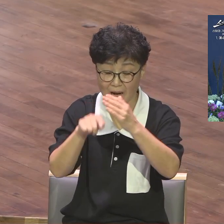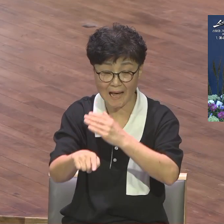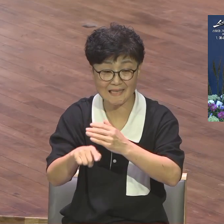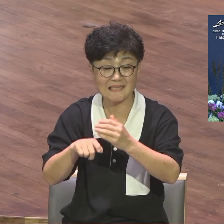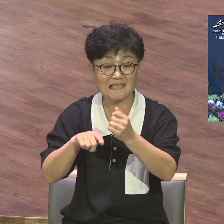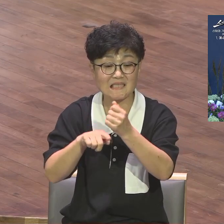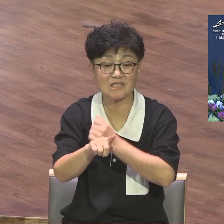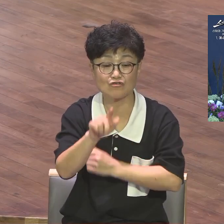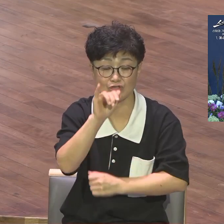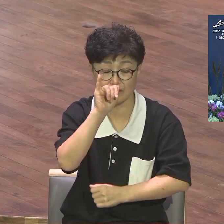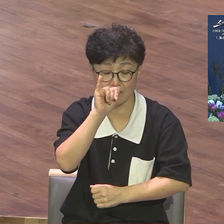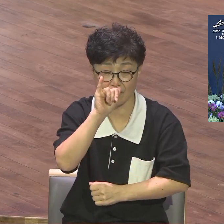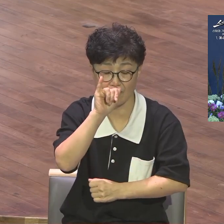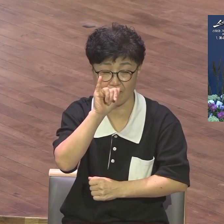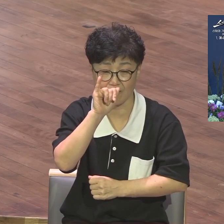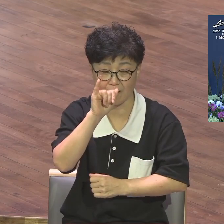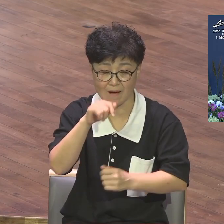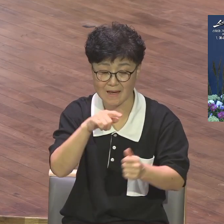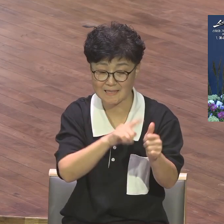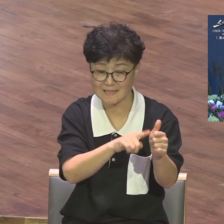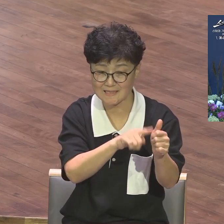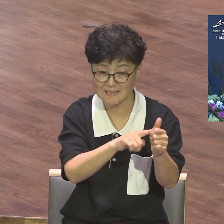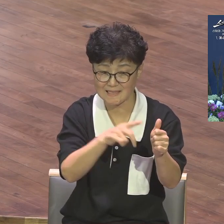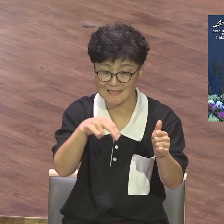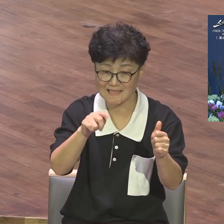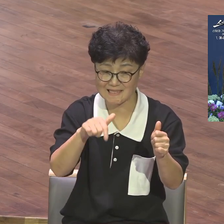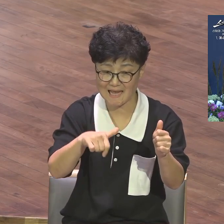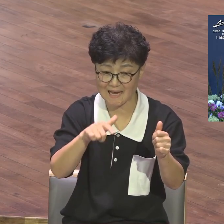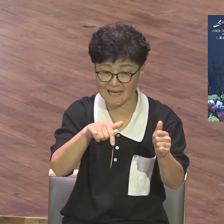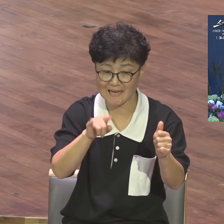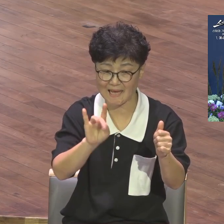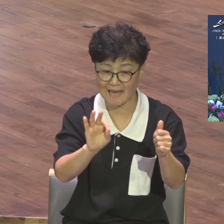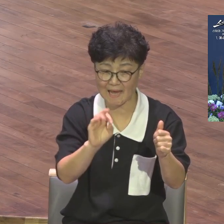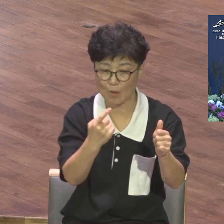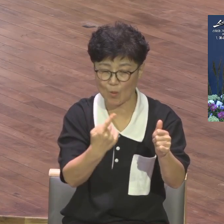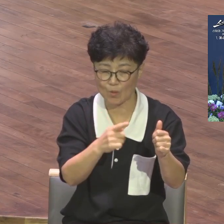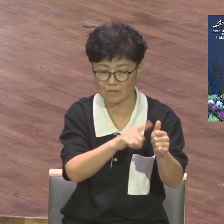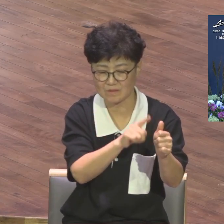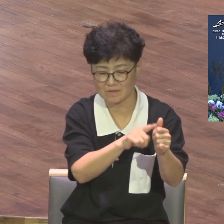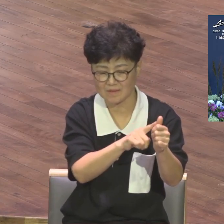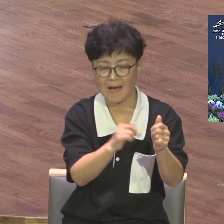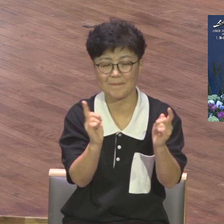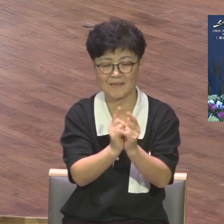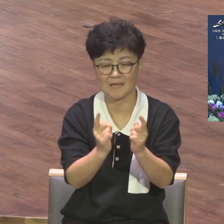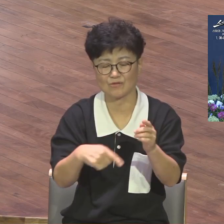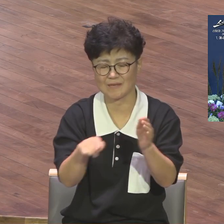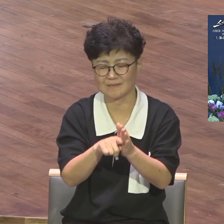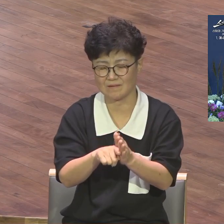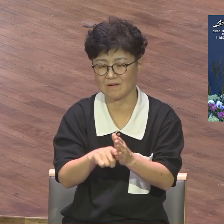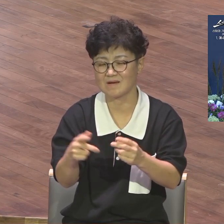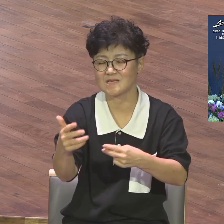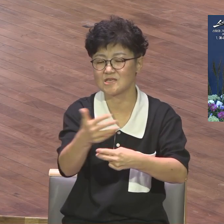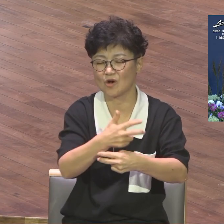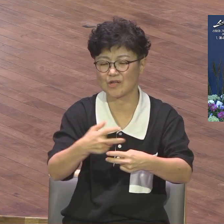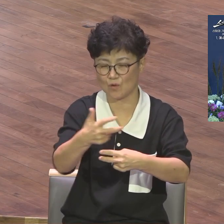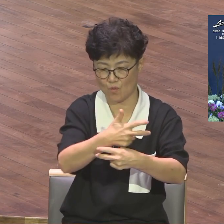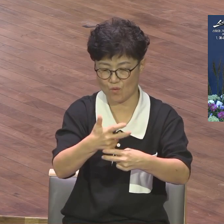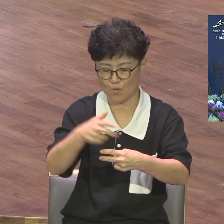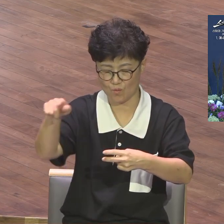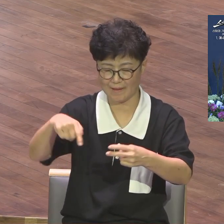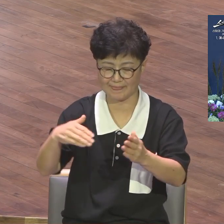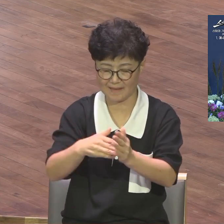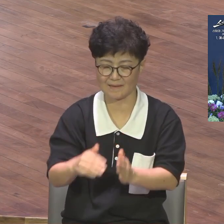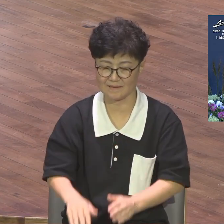이미 창세전에 하나님이 아시고 여리고로 일부러 만나러 들어오신 것입니다. 삭개오가 예수님을